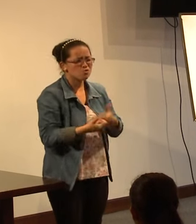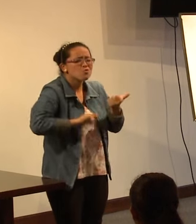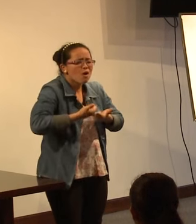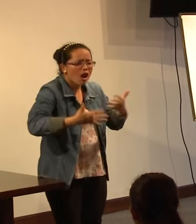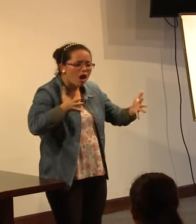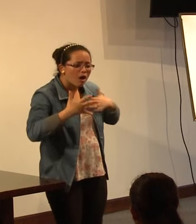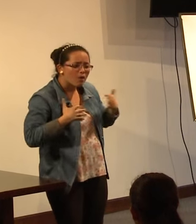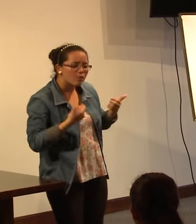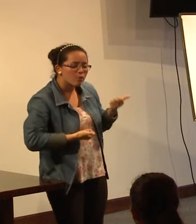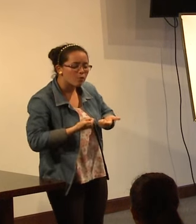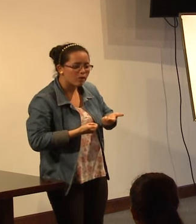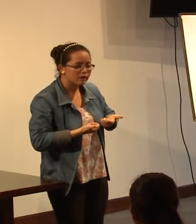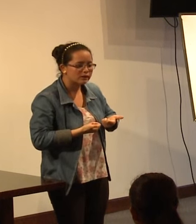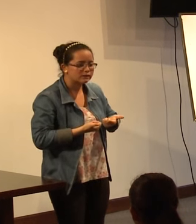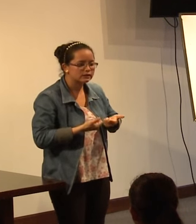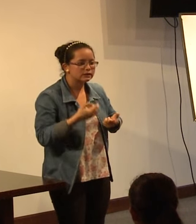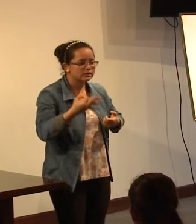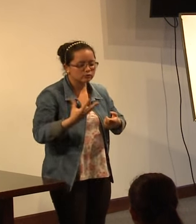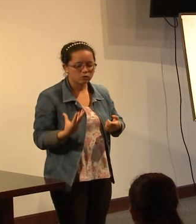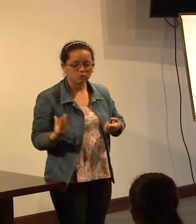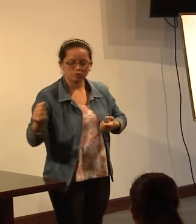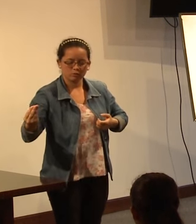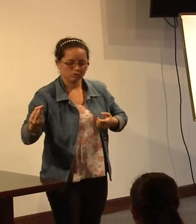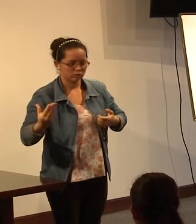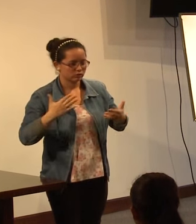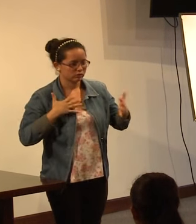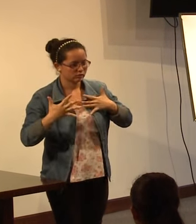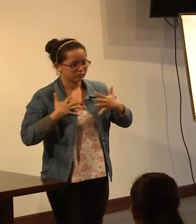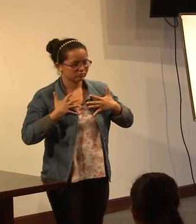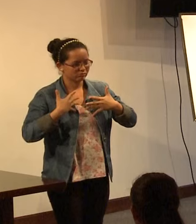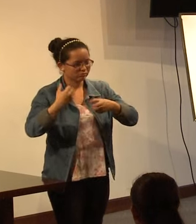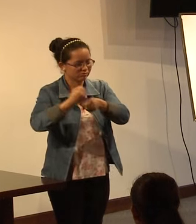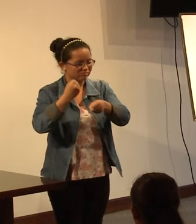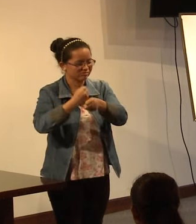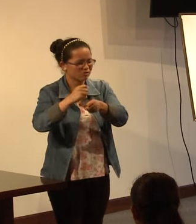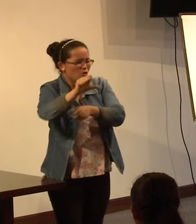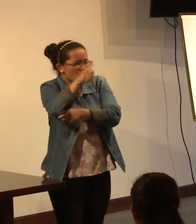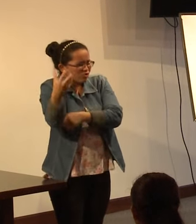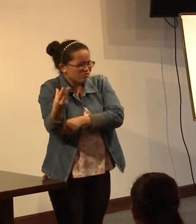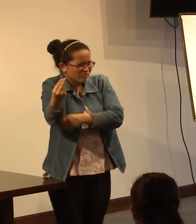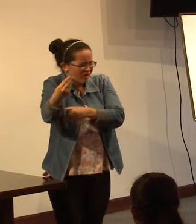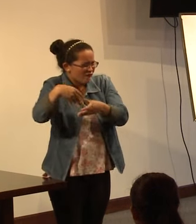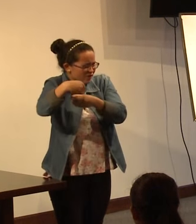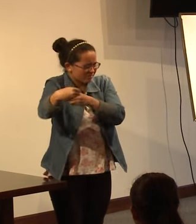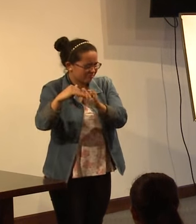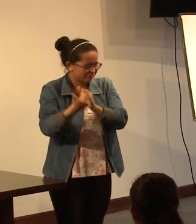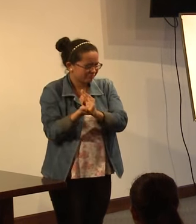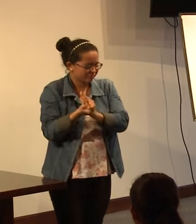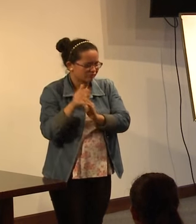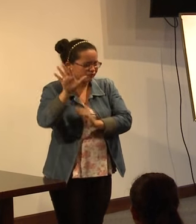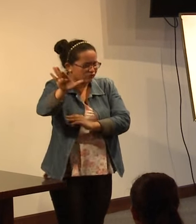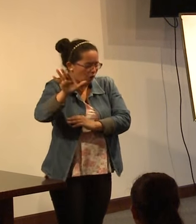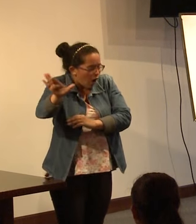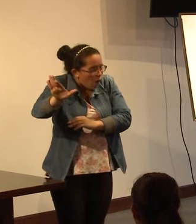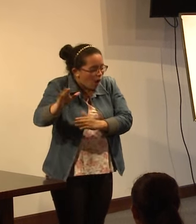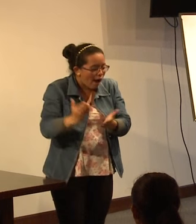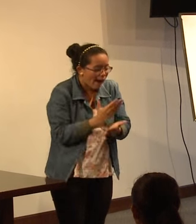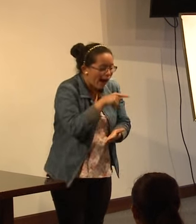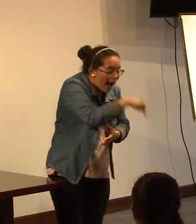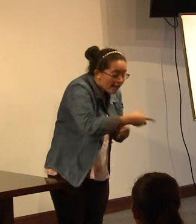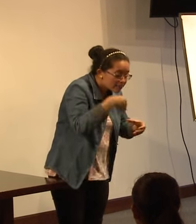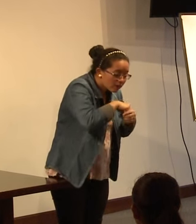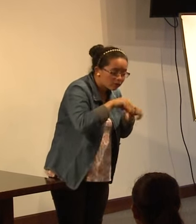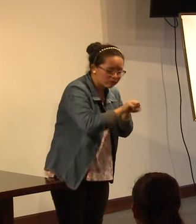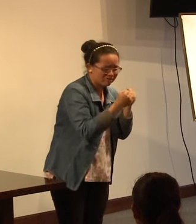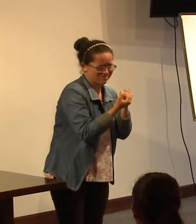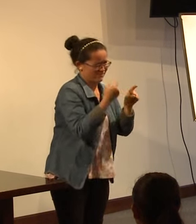el año la hacía con el grupo de teatro que estaba trabajando extracurricularmente para eso y con una cantidad de arandelas allá. Pero los que tenían la clase